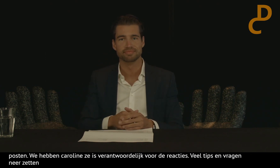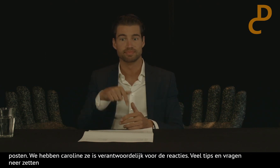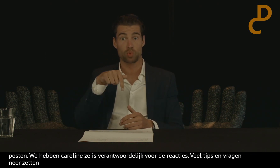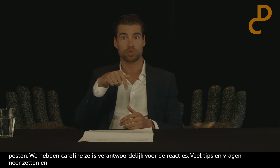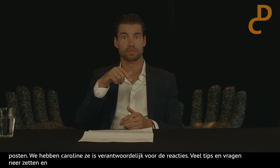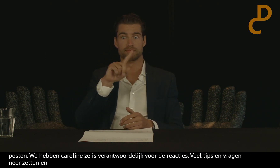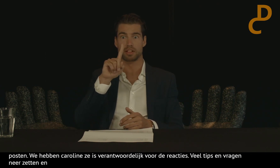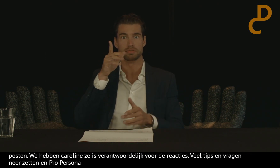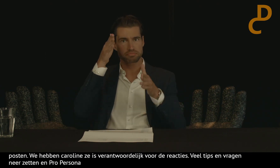kletsen.